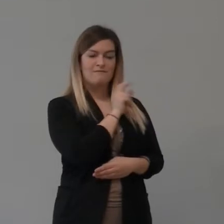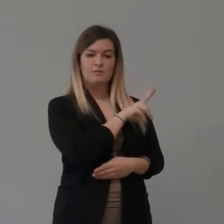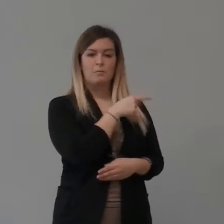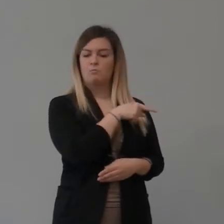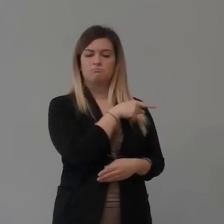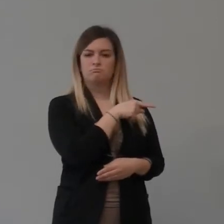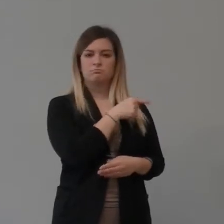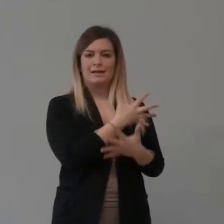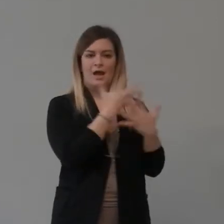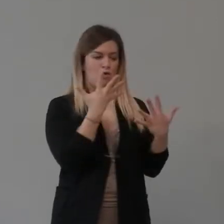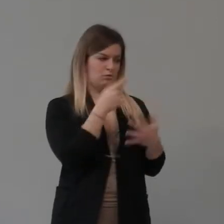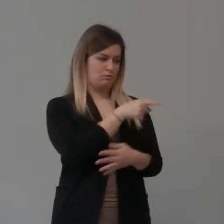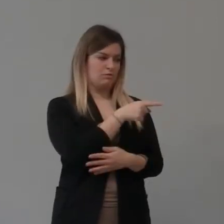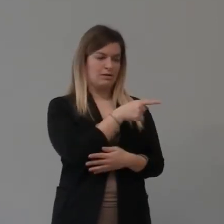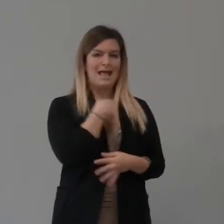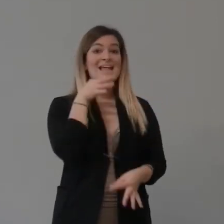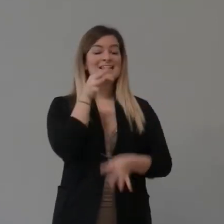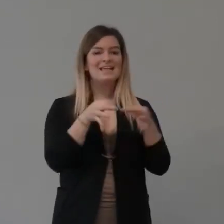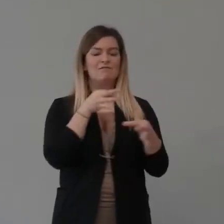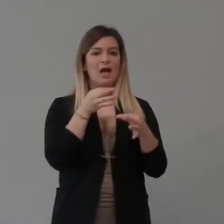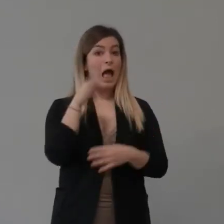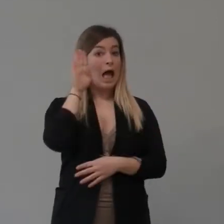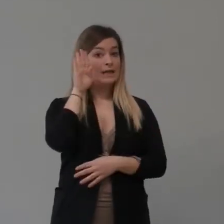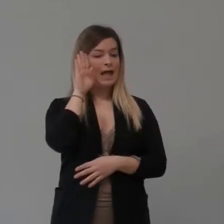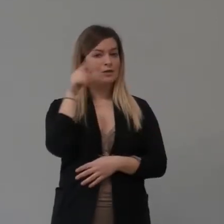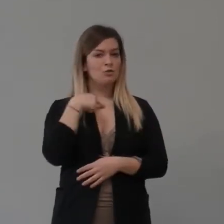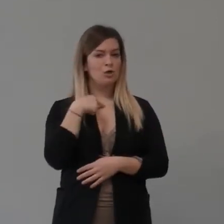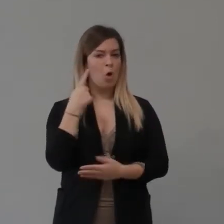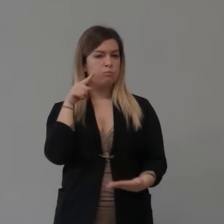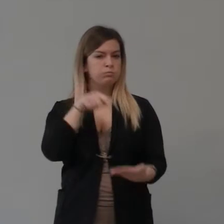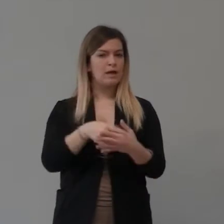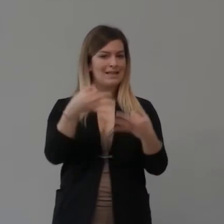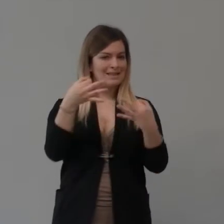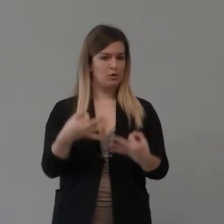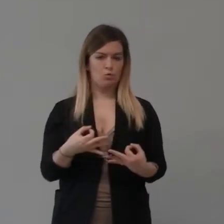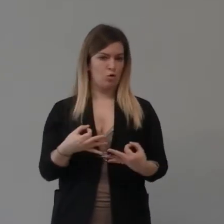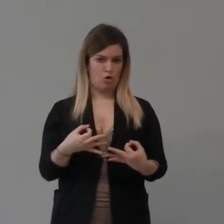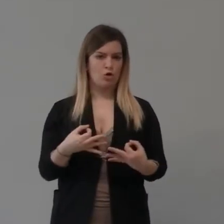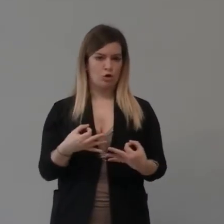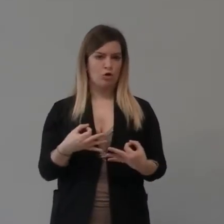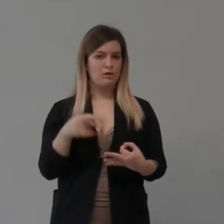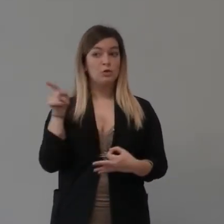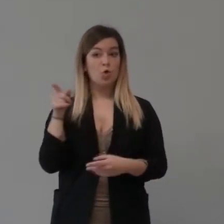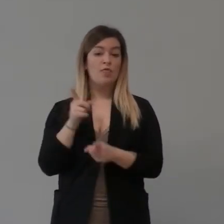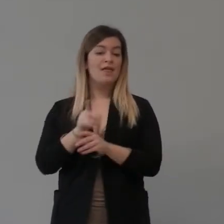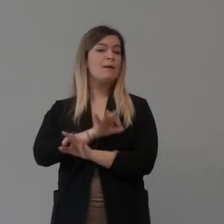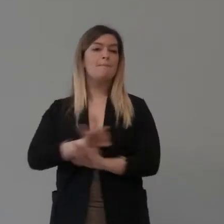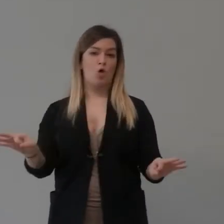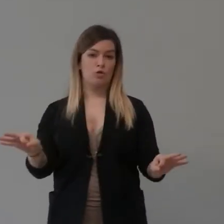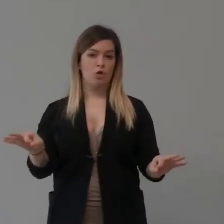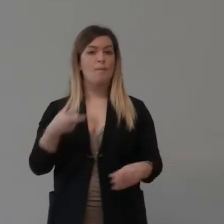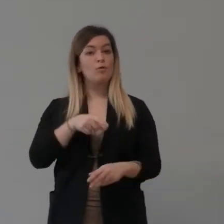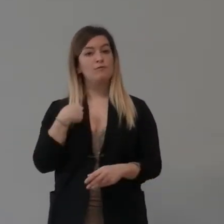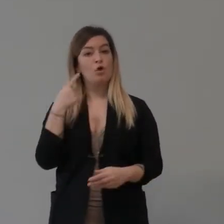attento, io sto per tornare, sii pronto a servirmi, io ritornerò.